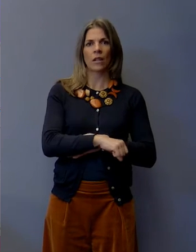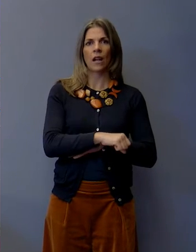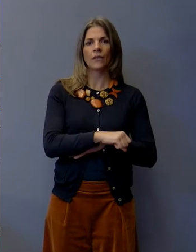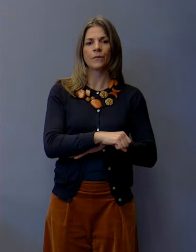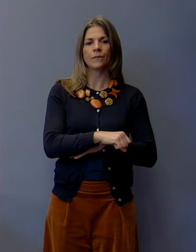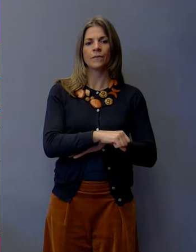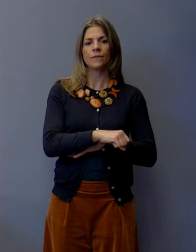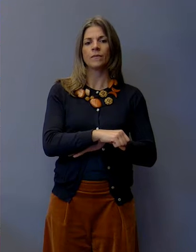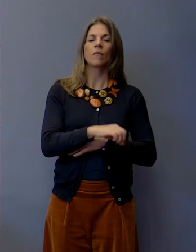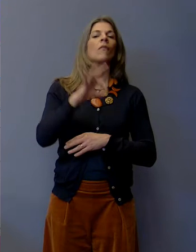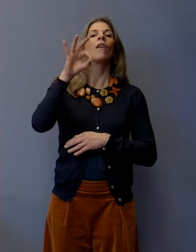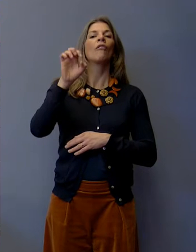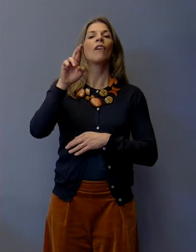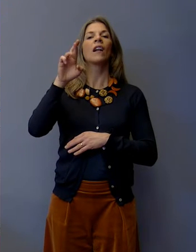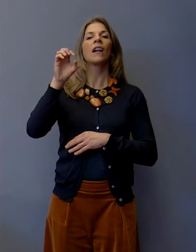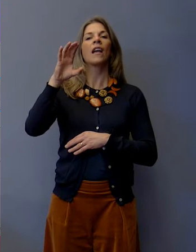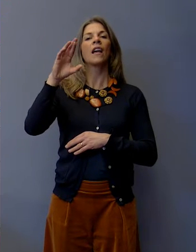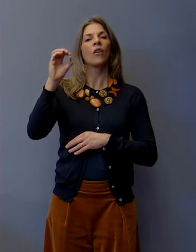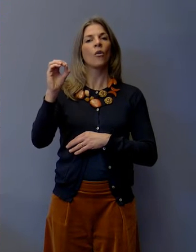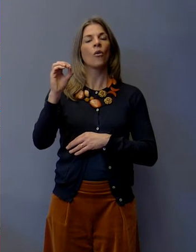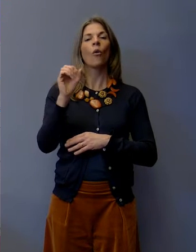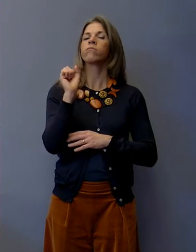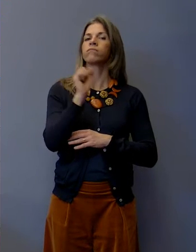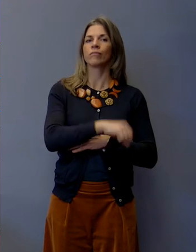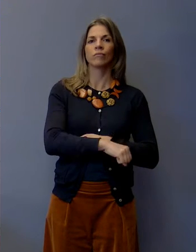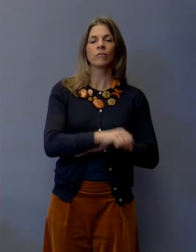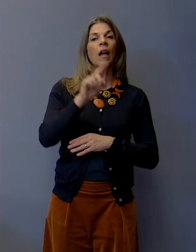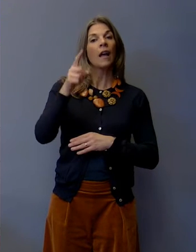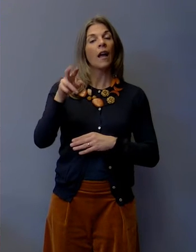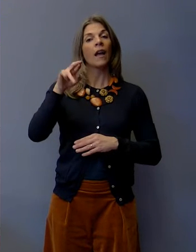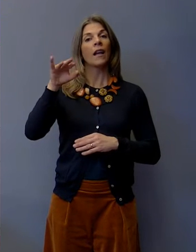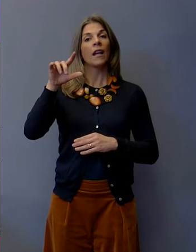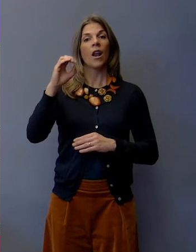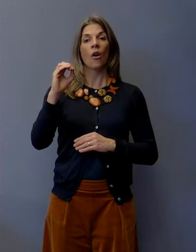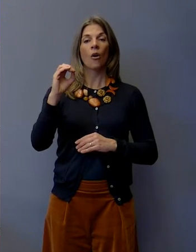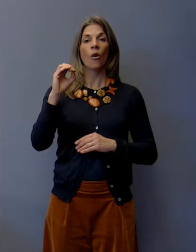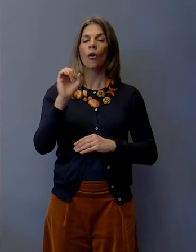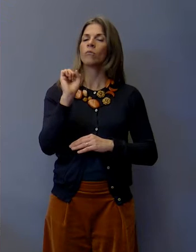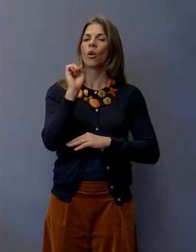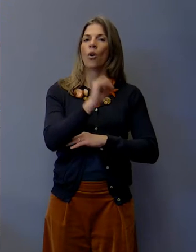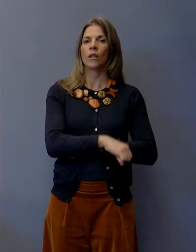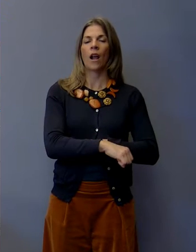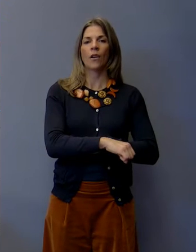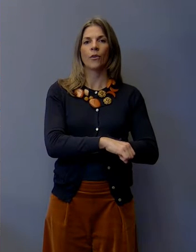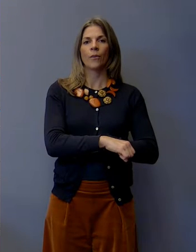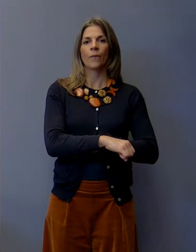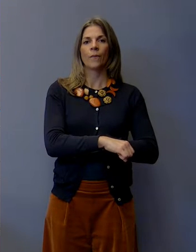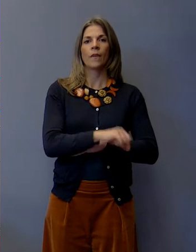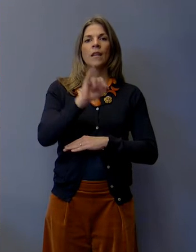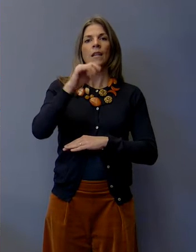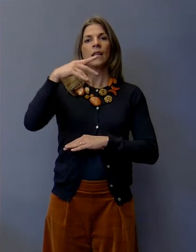consigliere ferrero contrario consigliere grillo contrario consigliere